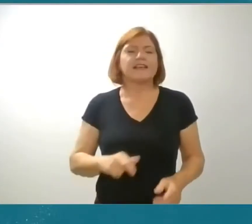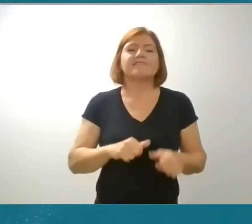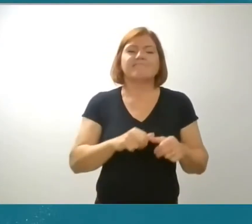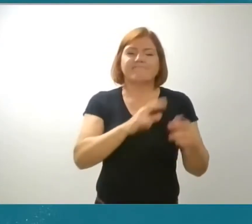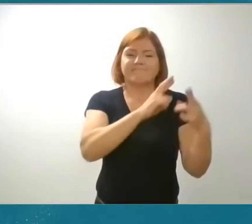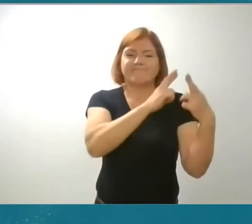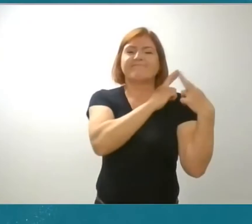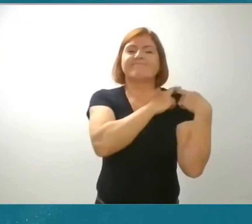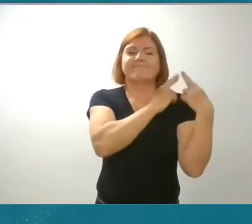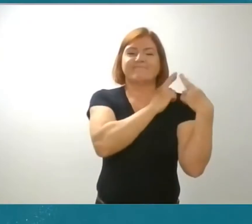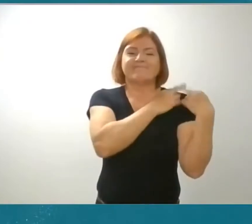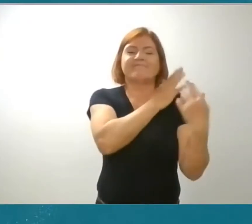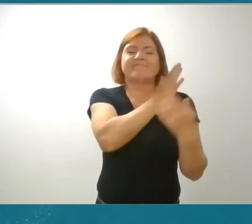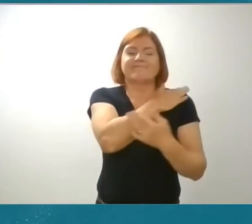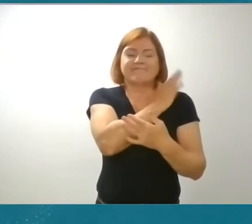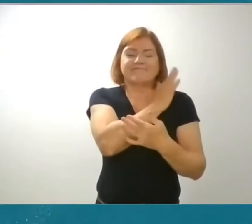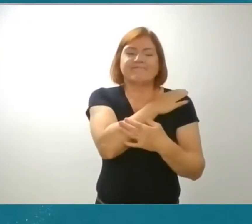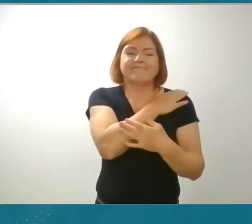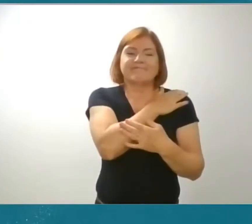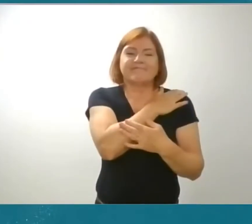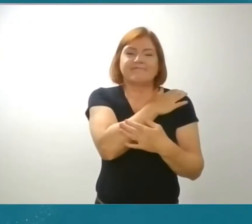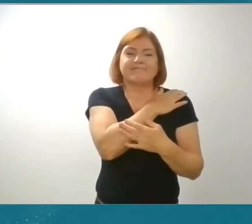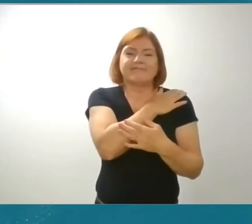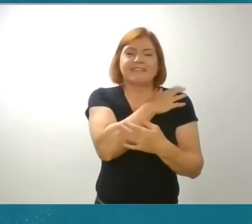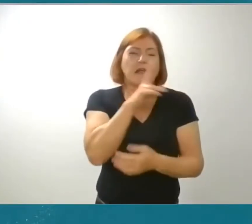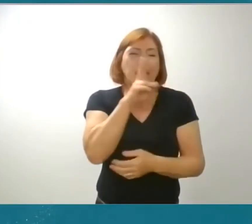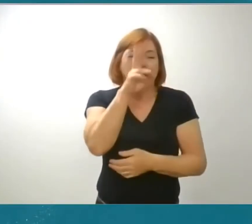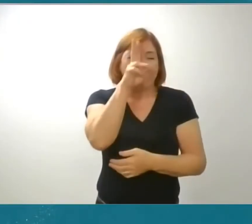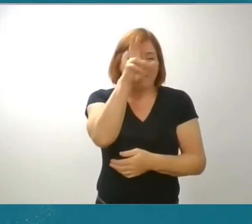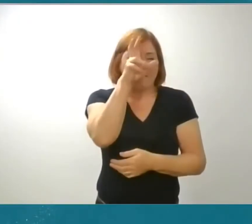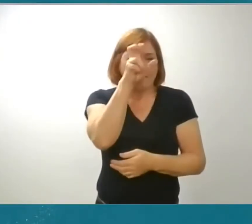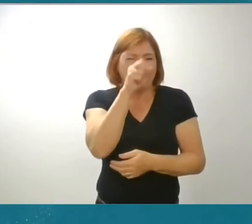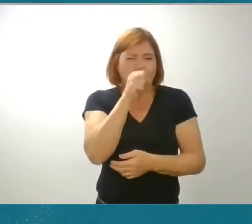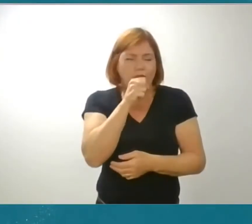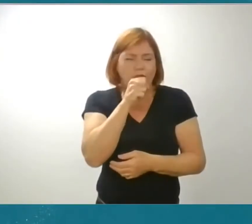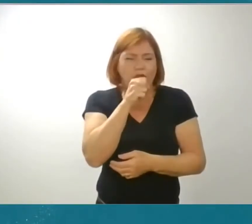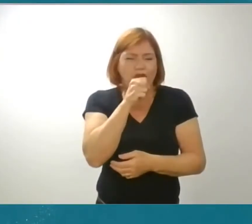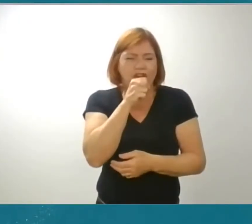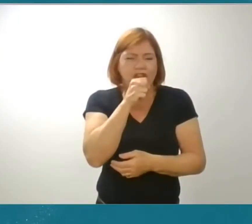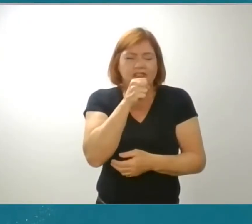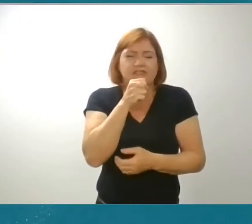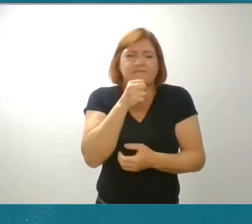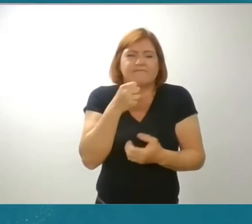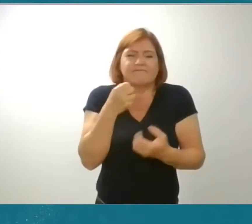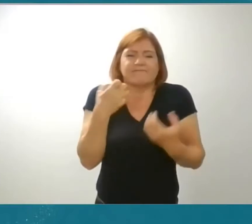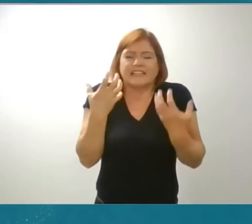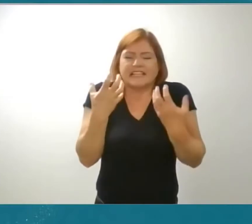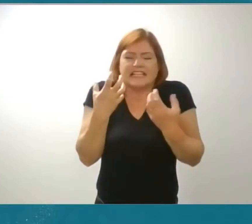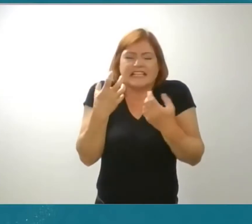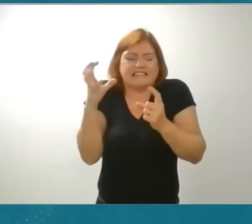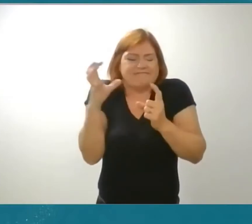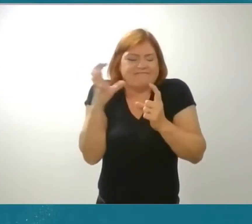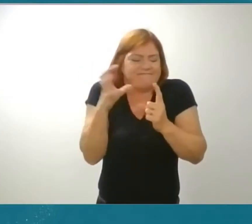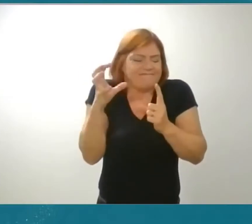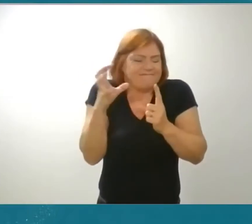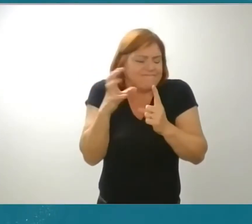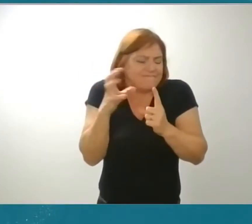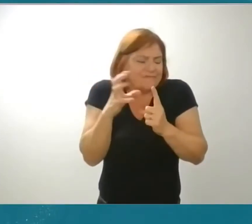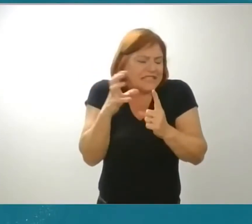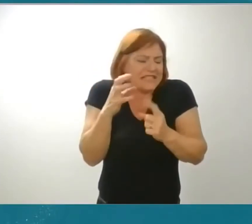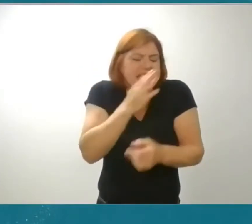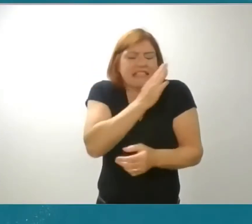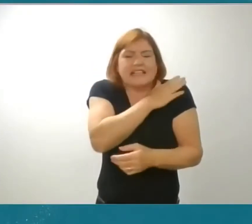nós repartimos despojos, os contatos, rede de cuidados, né? Lá na região de São Paulo, ali na região grande de São Paulo, são mais de 100 contatos por